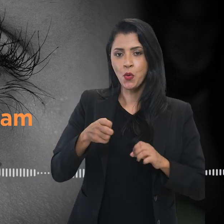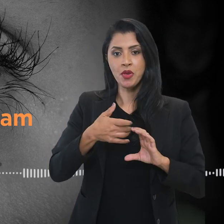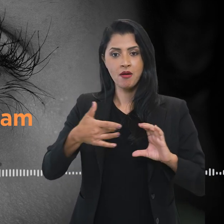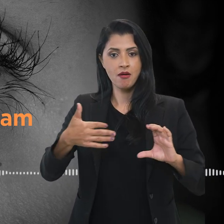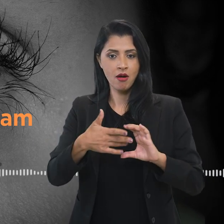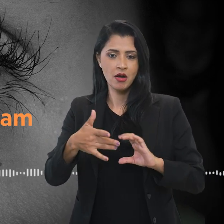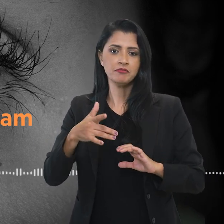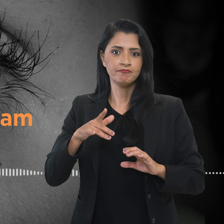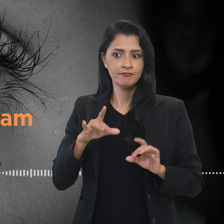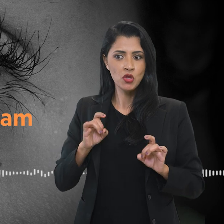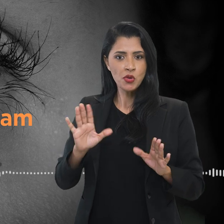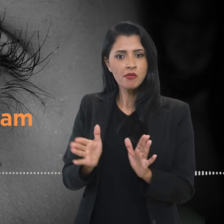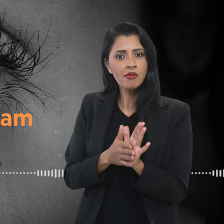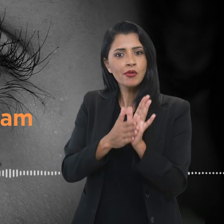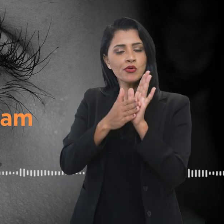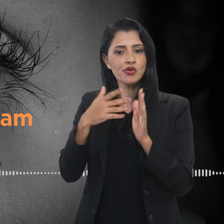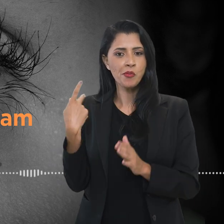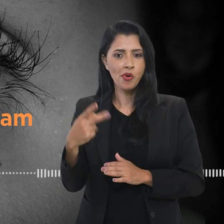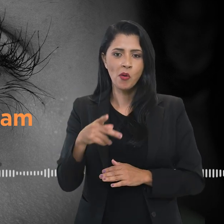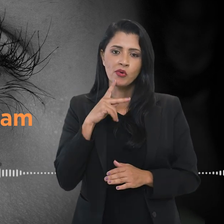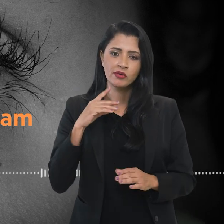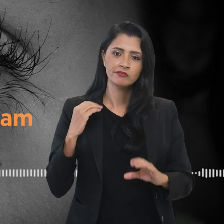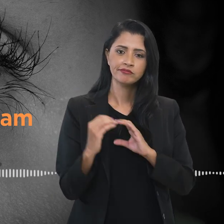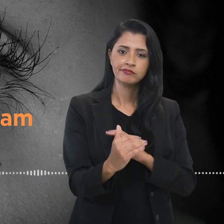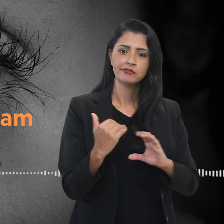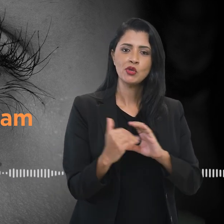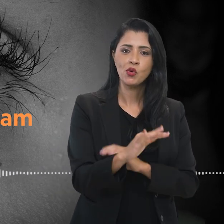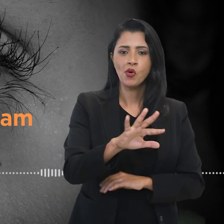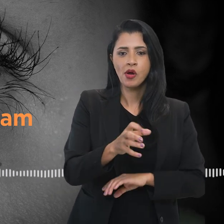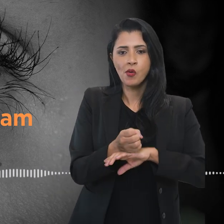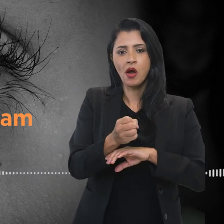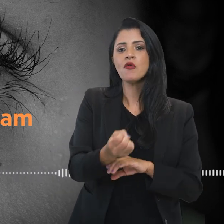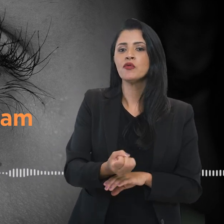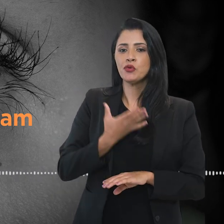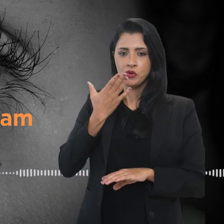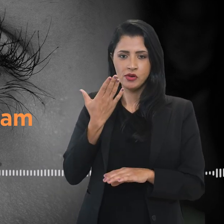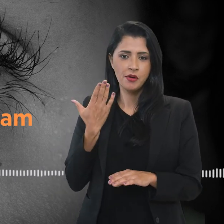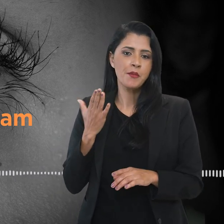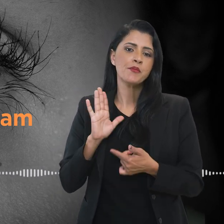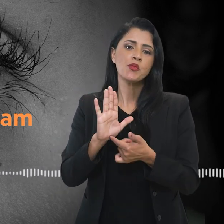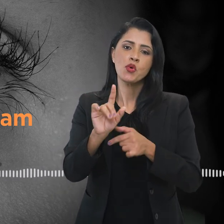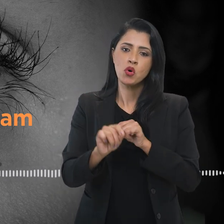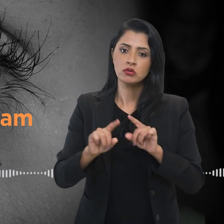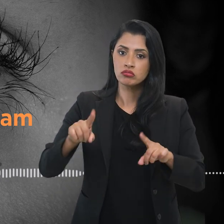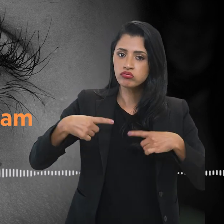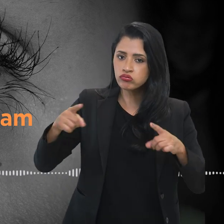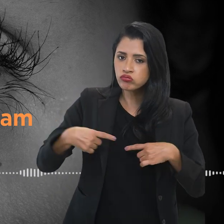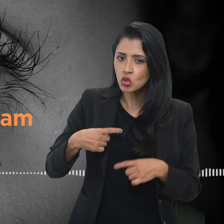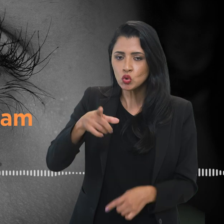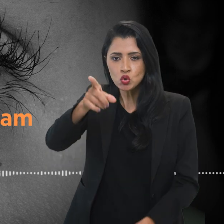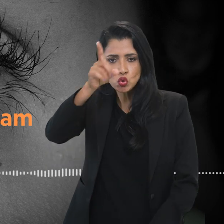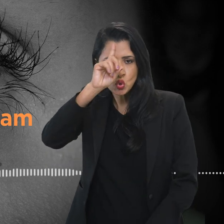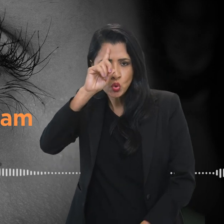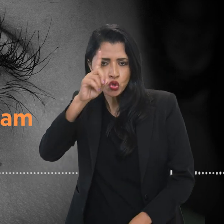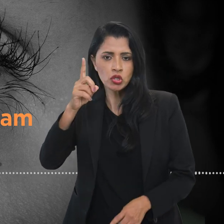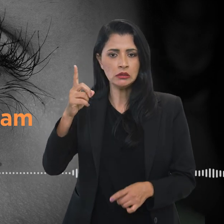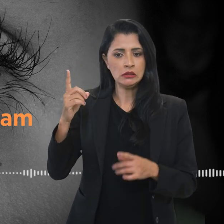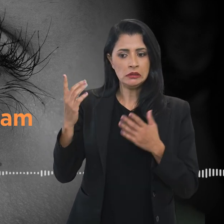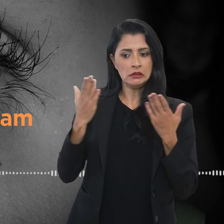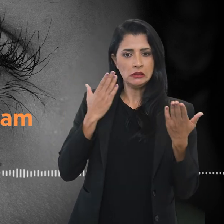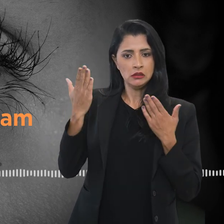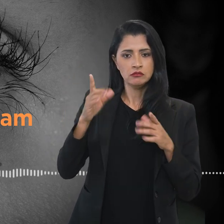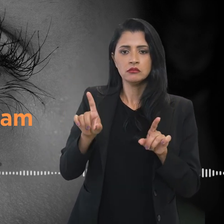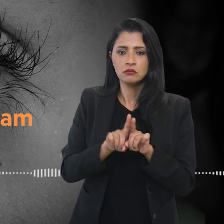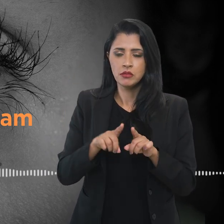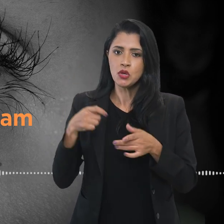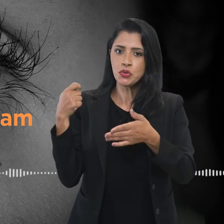recebeu elogio do público que se comunicou com a ouvidoria. As matérias mostram os desafios diários, a questão psicológica e